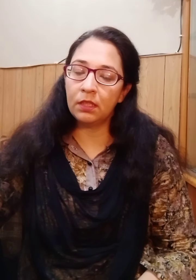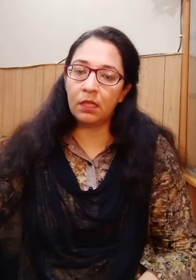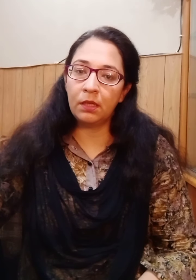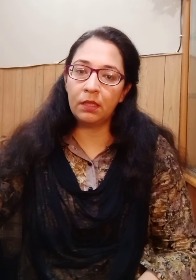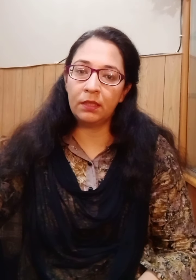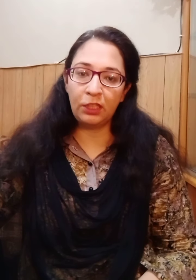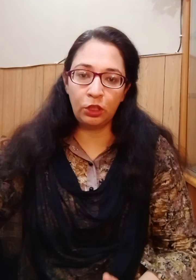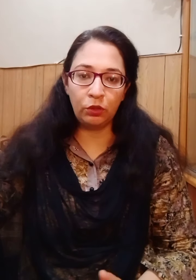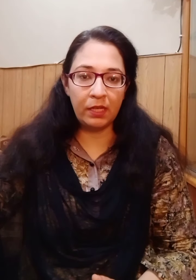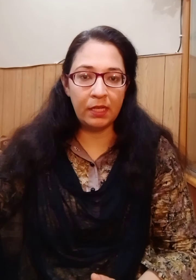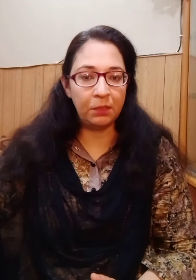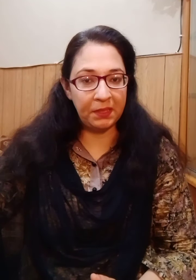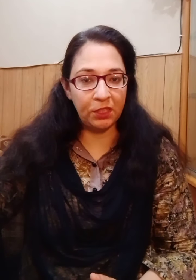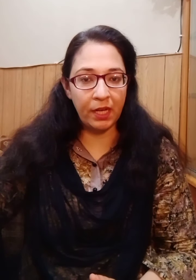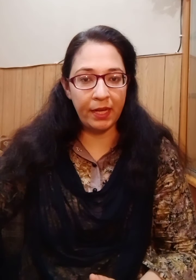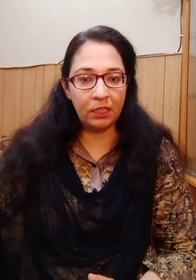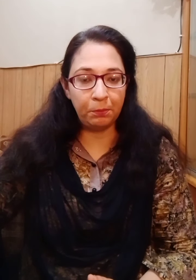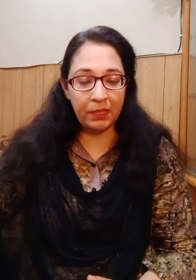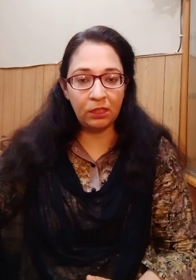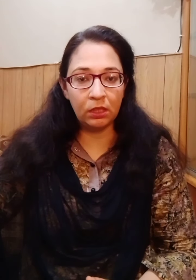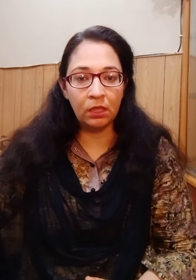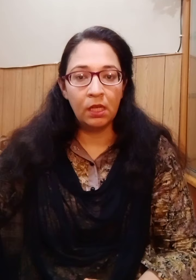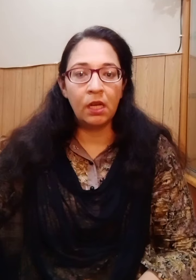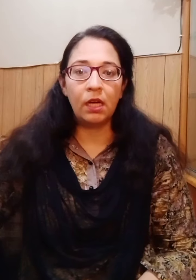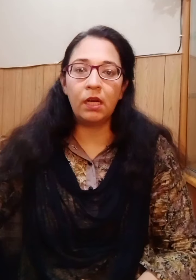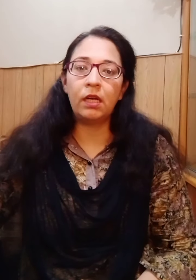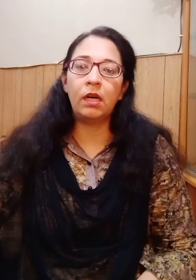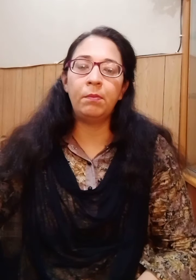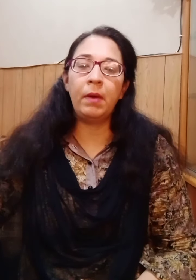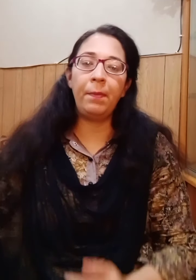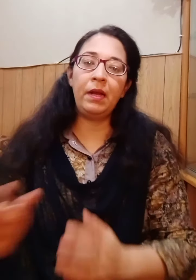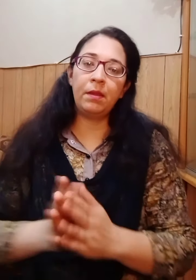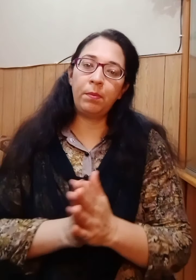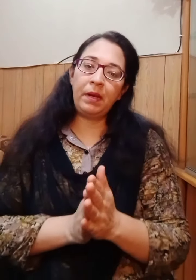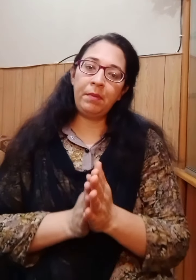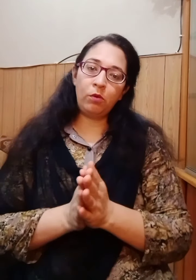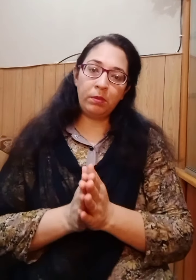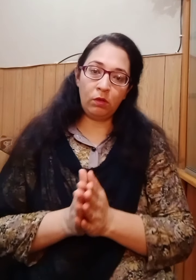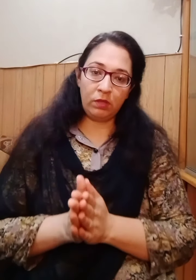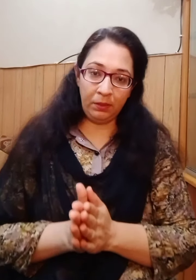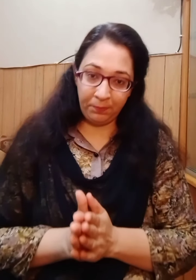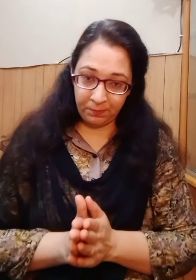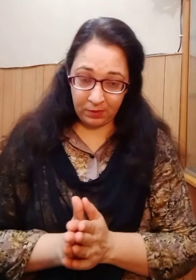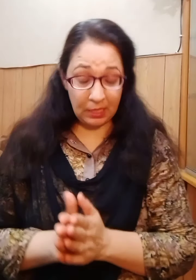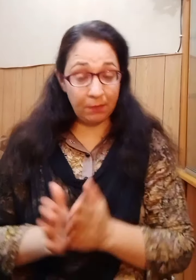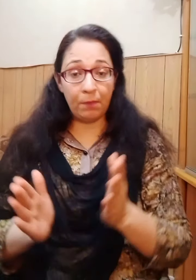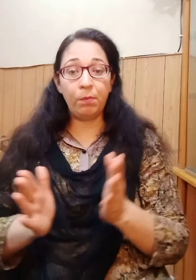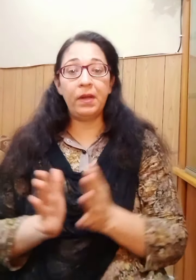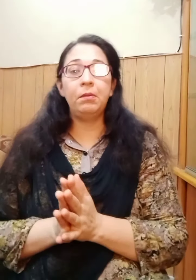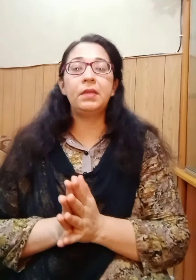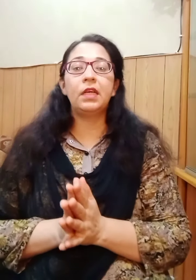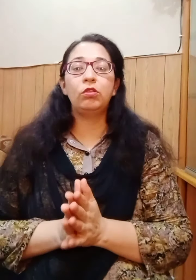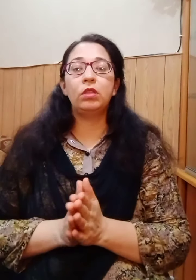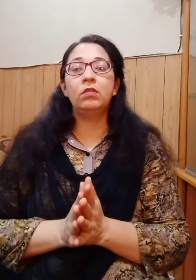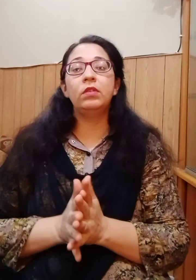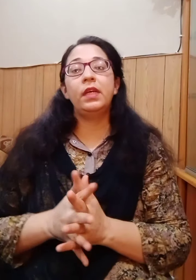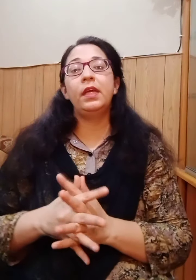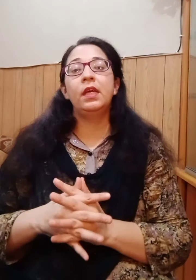सेशन जो है स्पीड का है प्लीज है हम्म मैं पहले सबसे पहले मैं आपको बताऊंगी जैसे मैं आपको पहले ही बता चुकी हूं कि यह